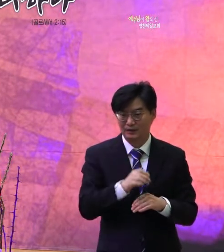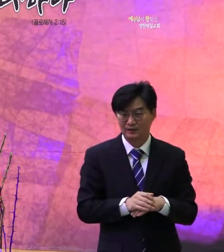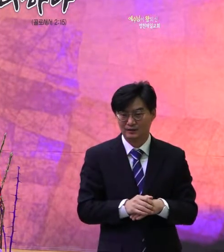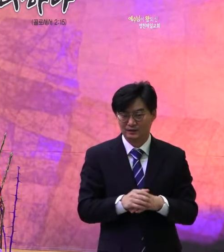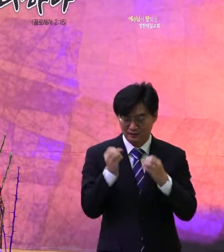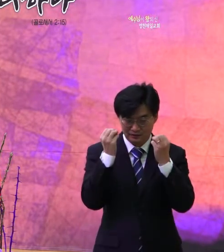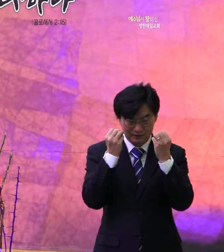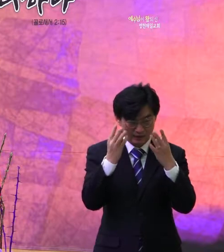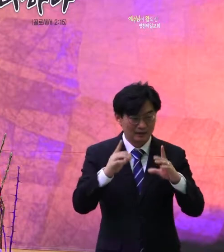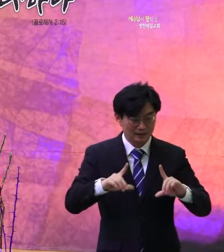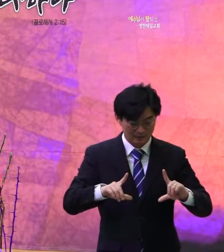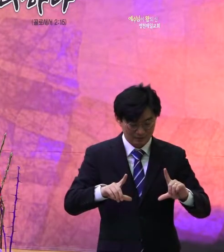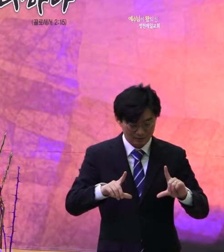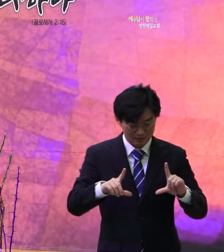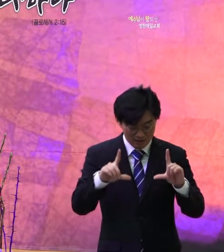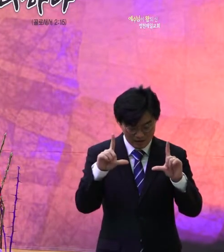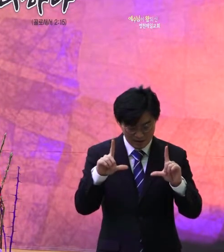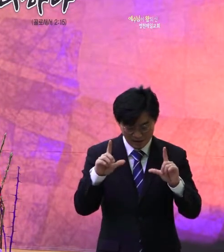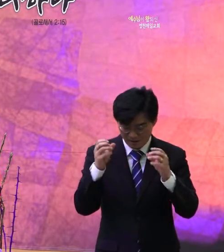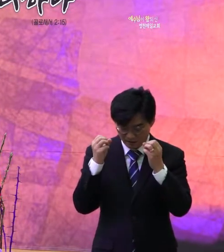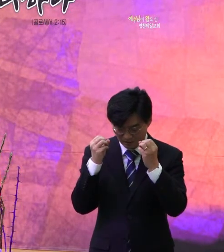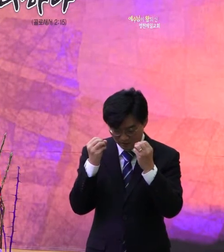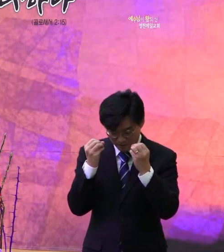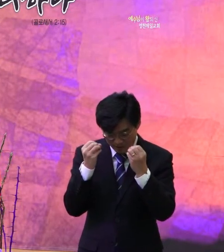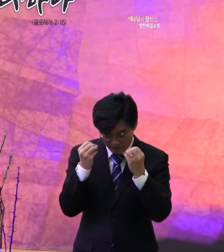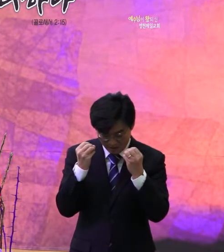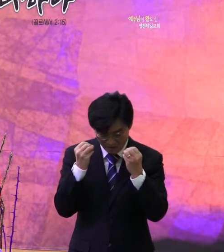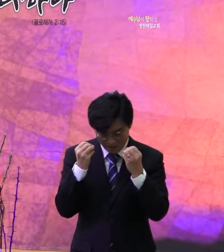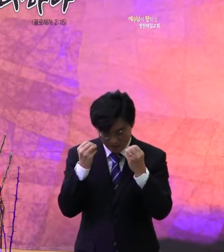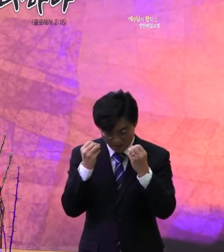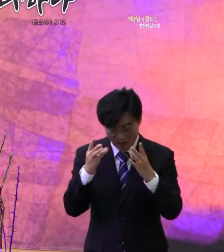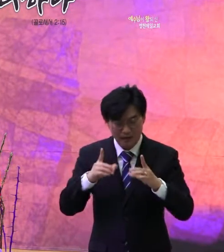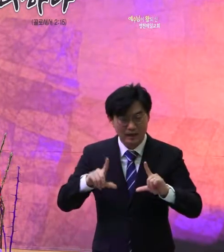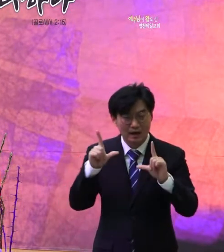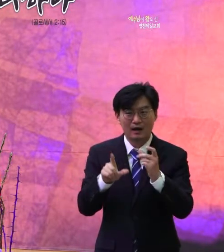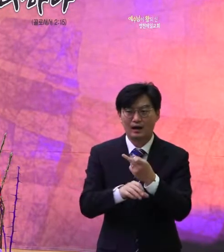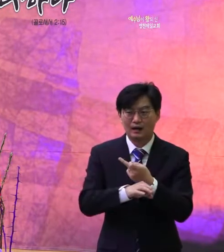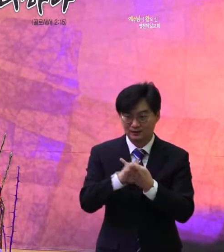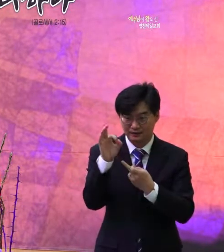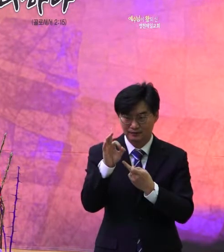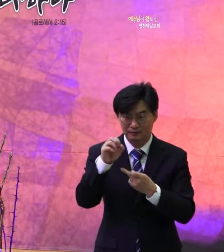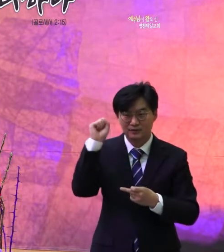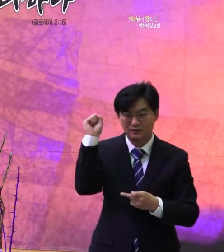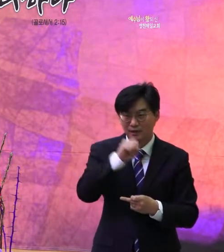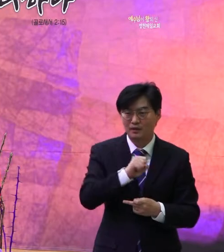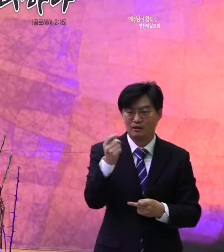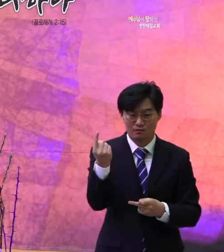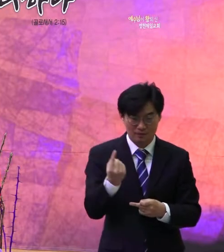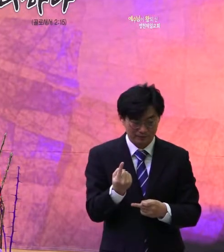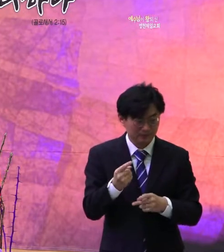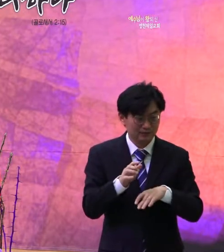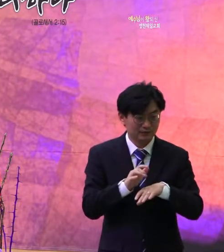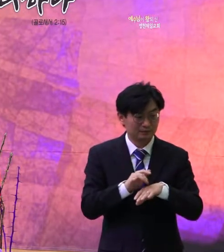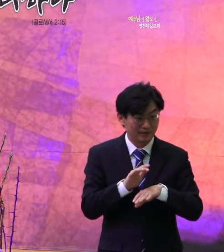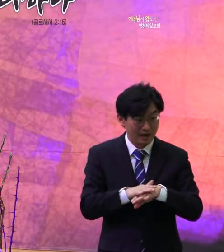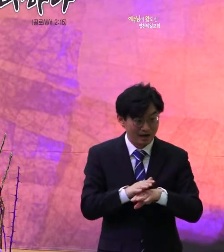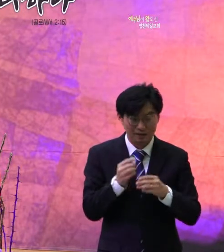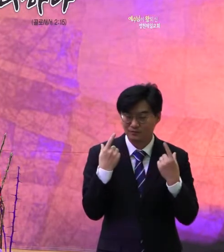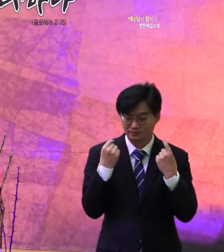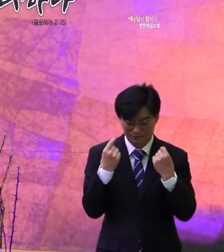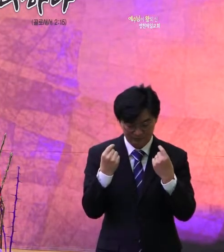하나님께 드리고 말씀으로 시작하는 습관을 여러분 들이시고 그런 신앙의 회복도 일어나게 되기를 바랍니다. 토요일은 교회